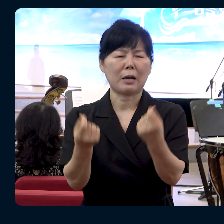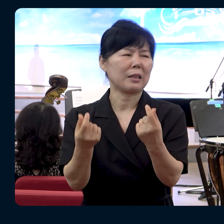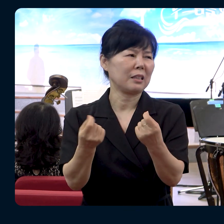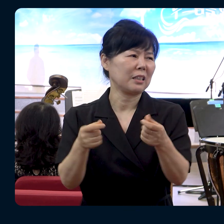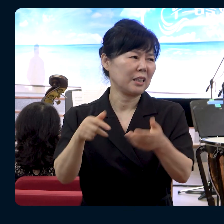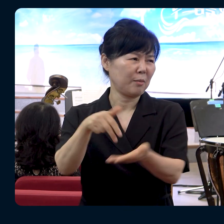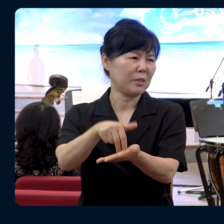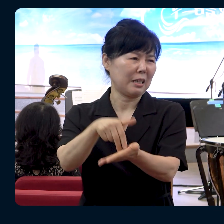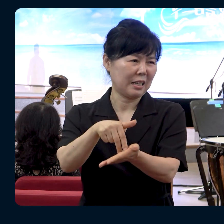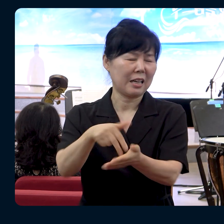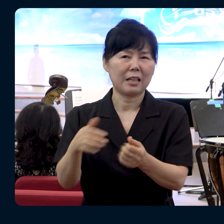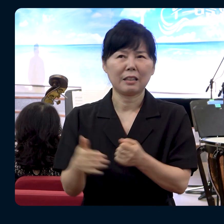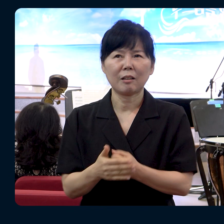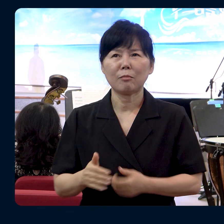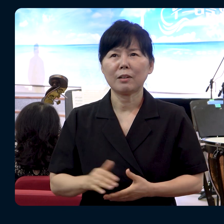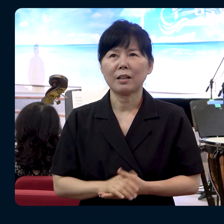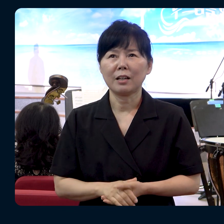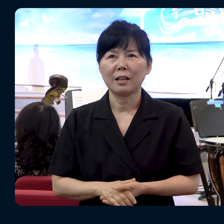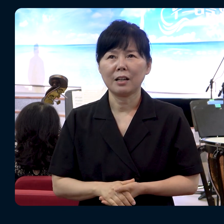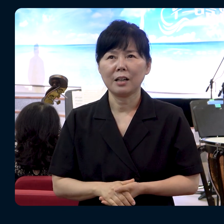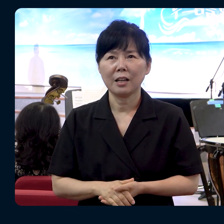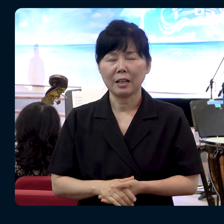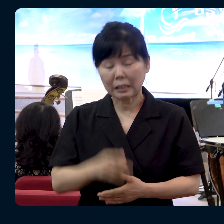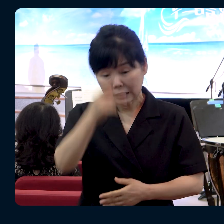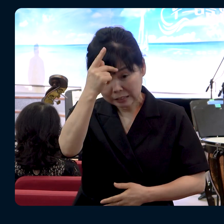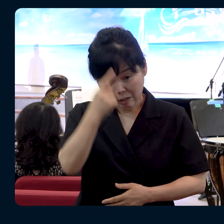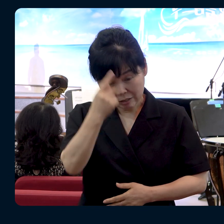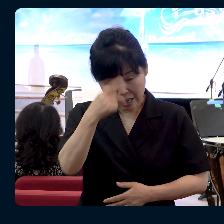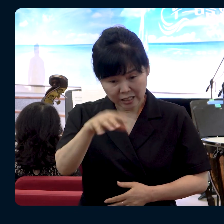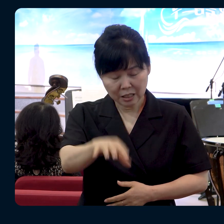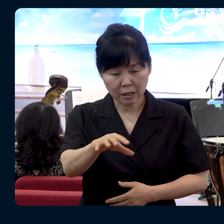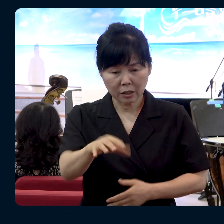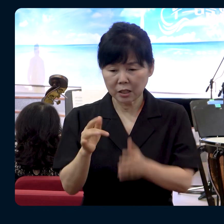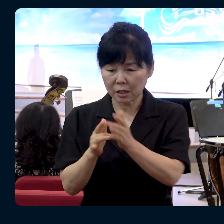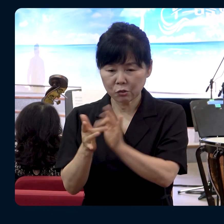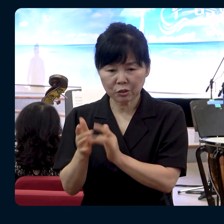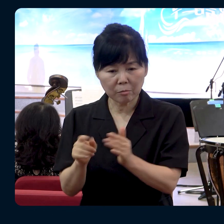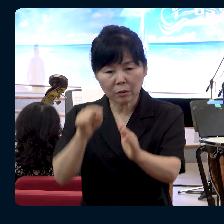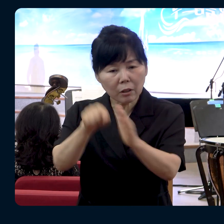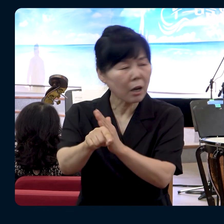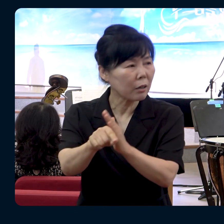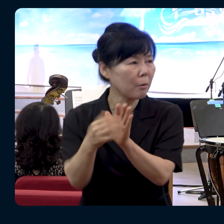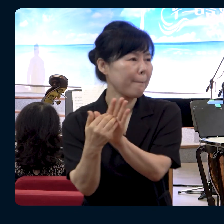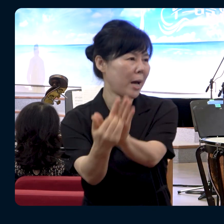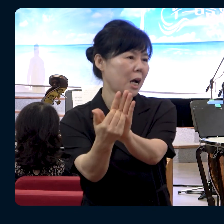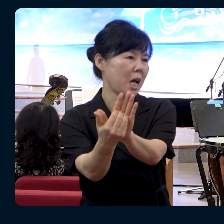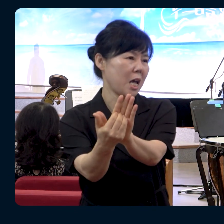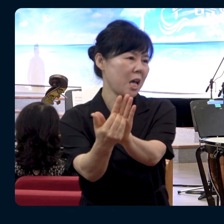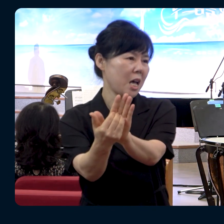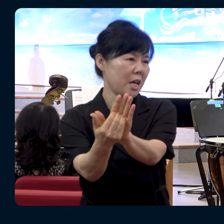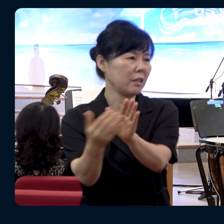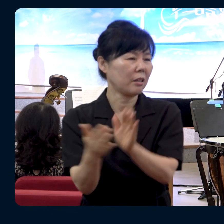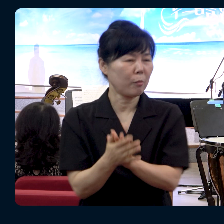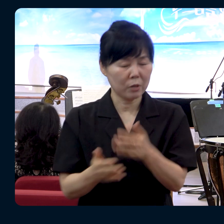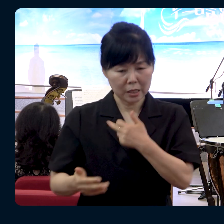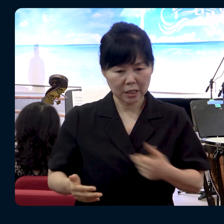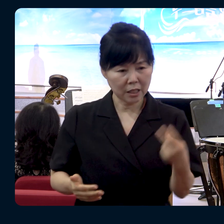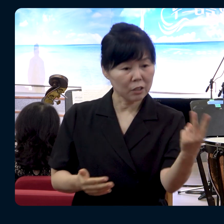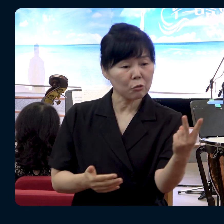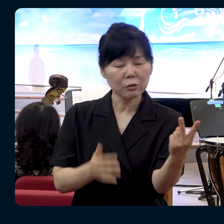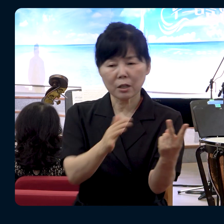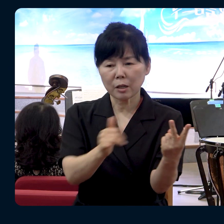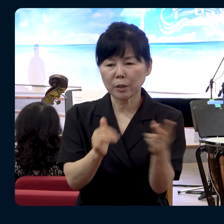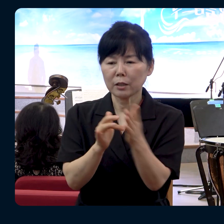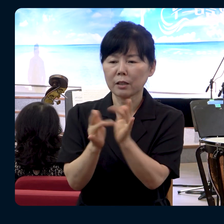무리들을 하루 거하게 하지를 않았어요. 그래서 거기에서 야고보와 요한이 예수님에게 한마디를 하는